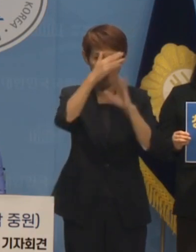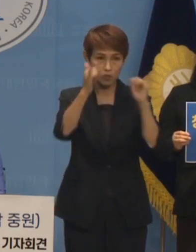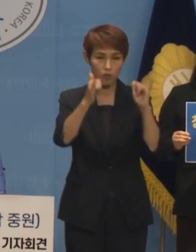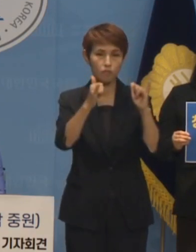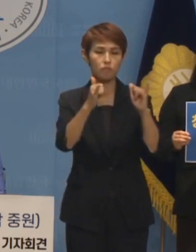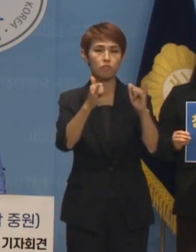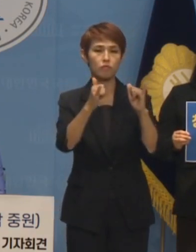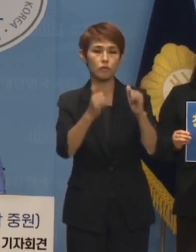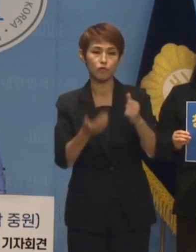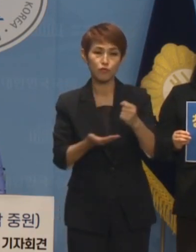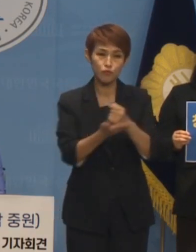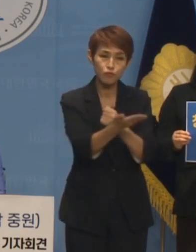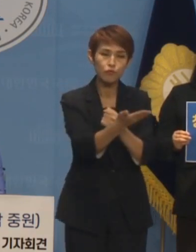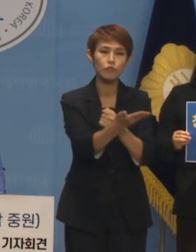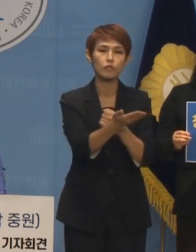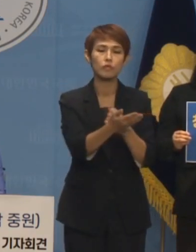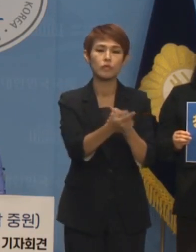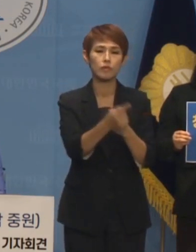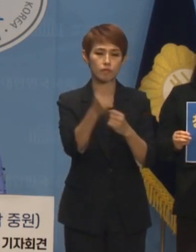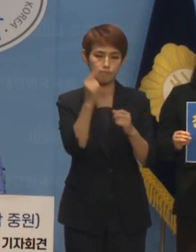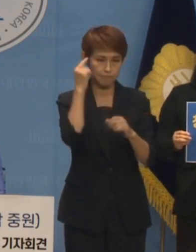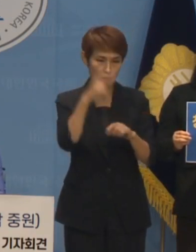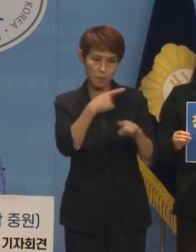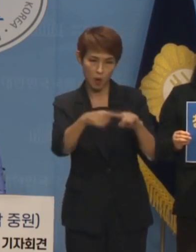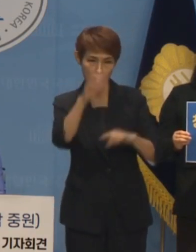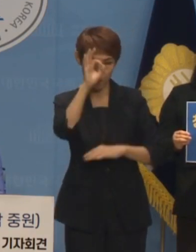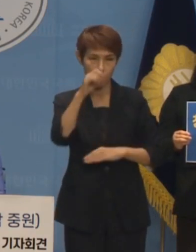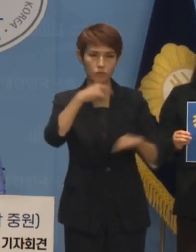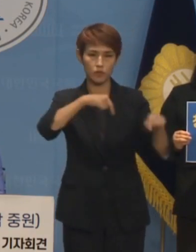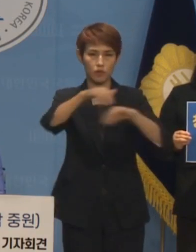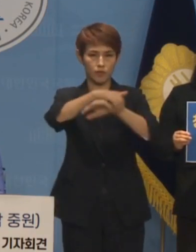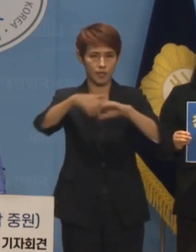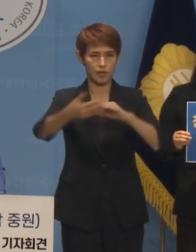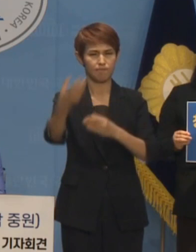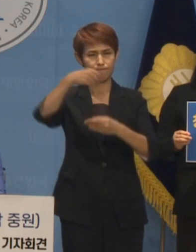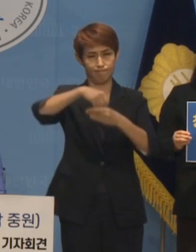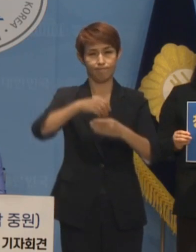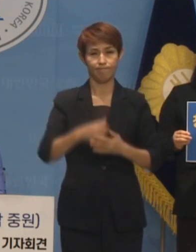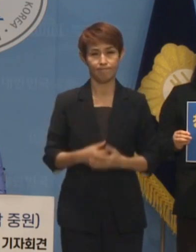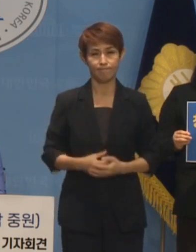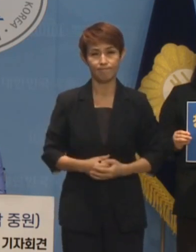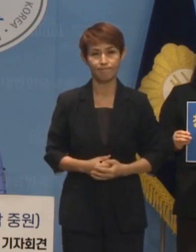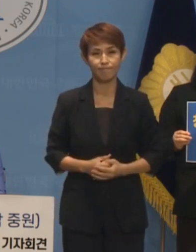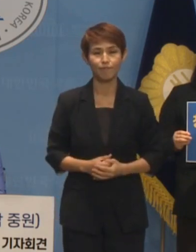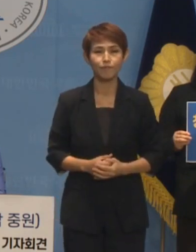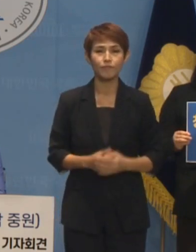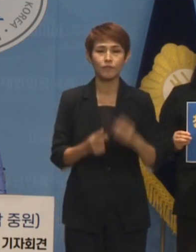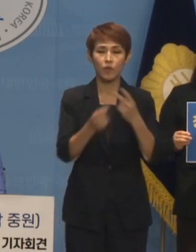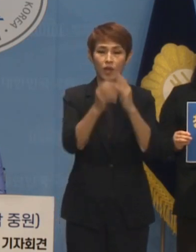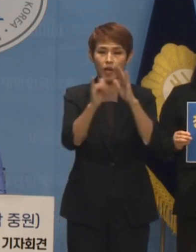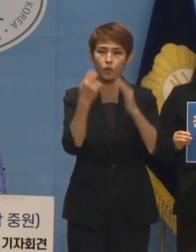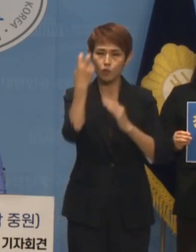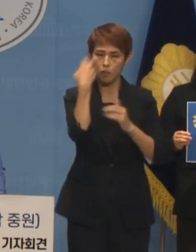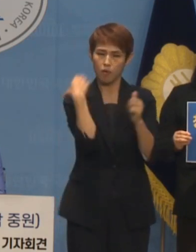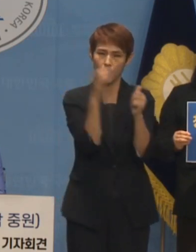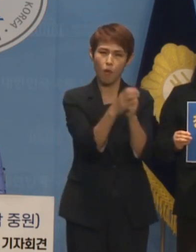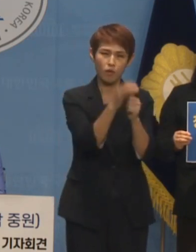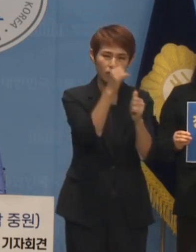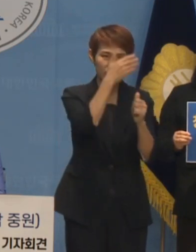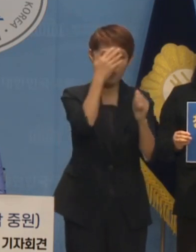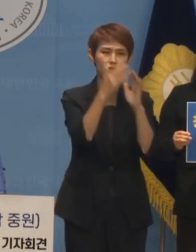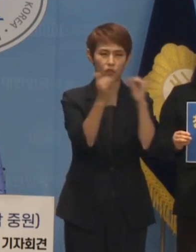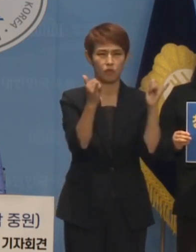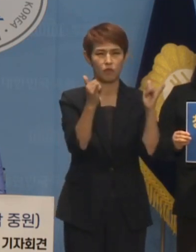평가해 정책의 수립 과정에 반영하도록 하였습니다. 다음, 가족 돌봄 청년과 고립